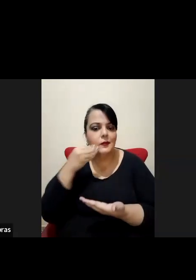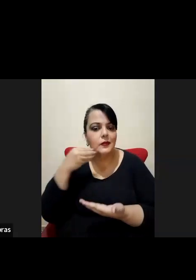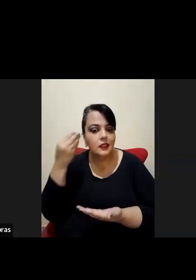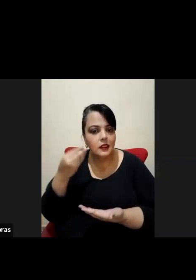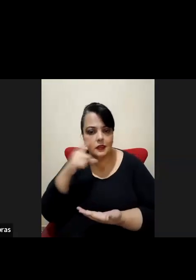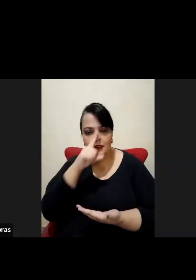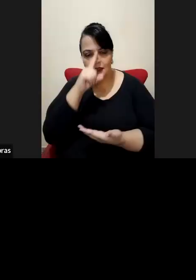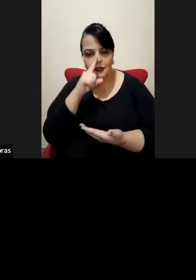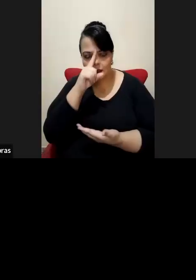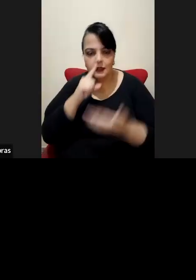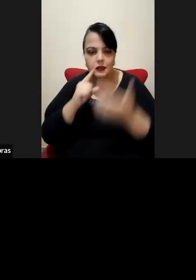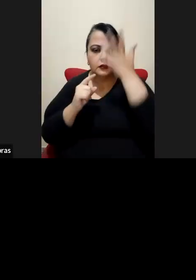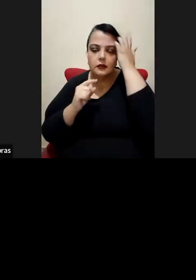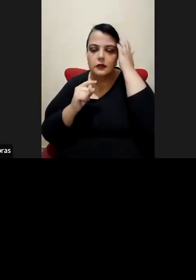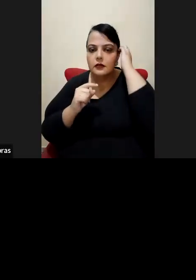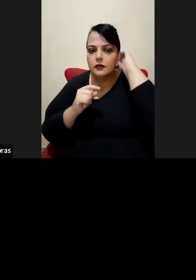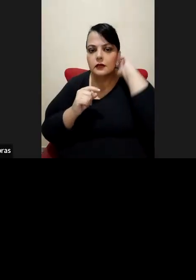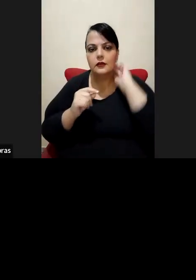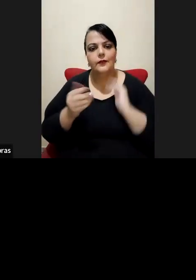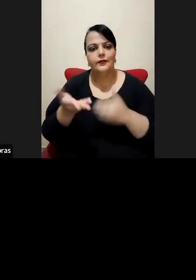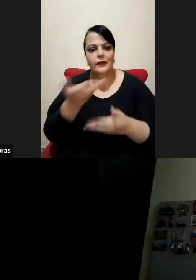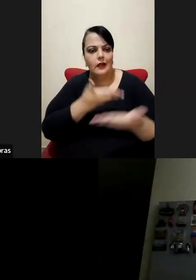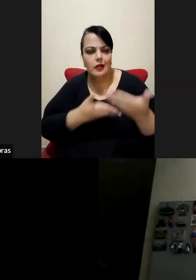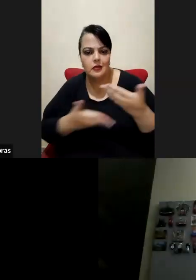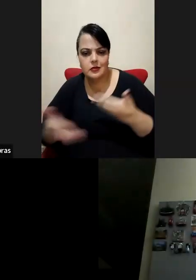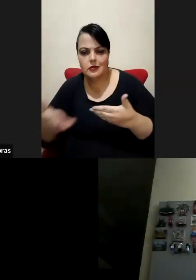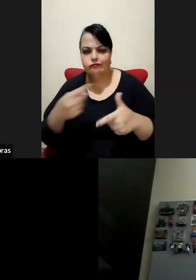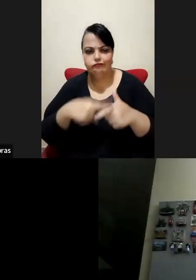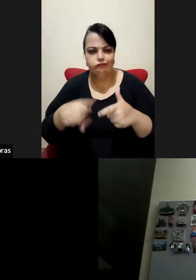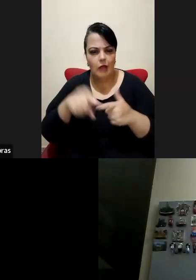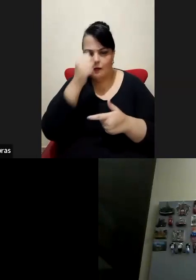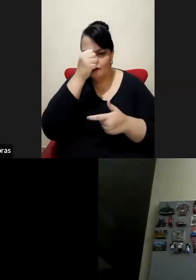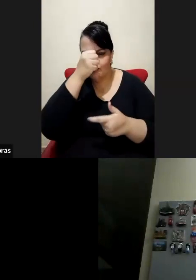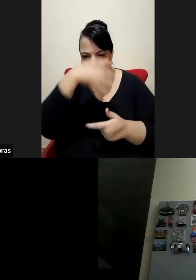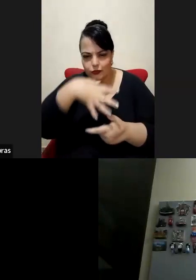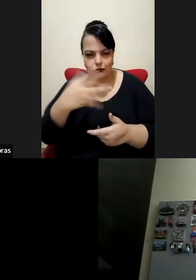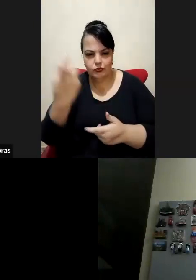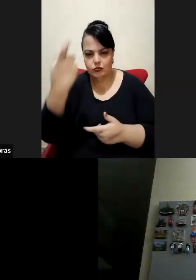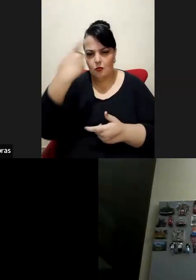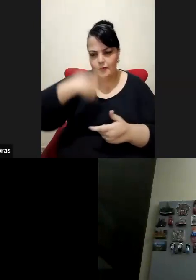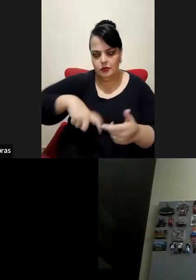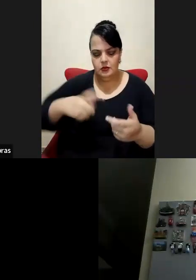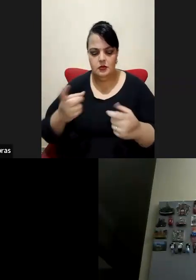exposição a situações, a relações tóxicas ou comportamento sexual